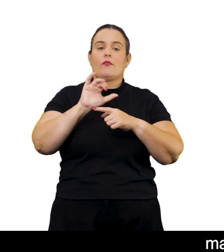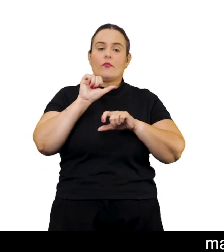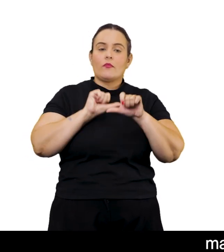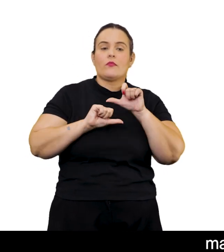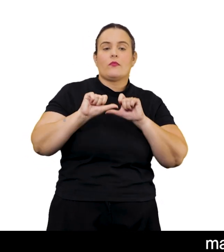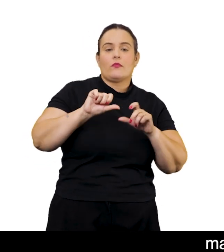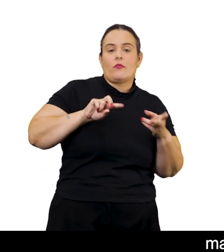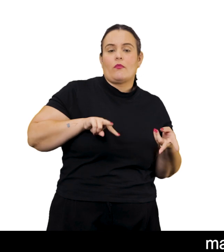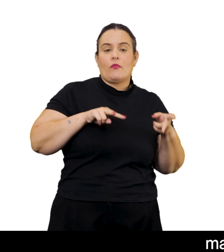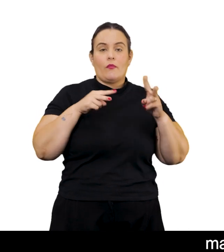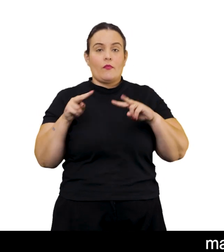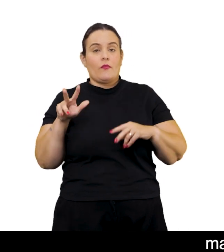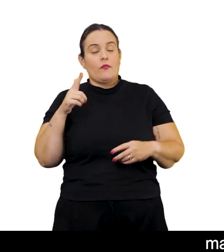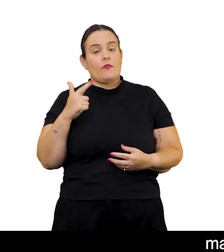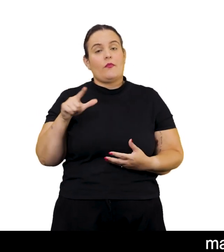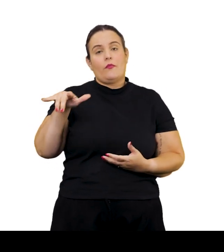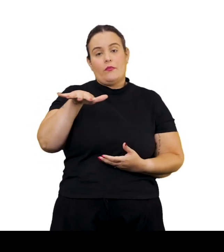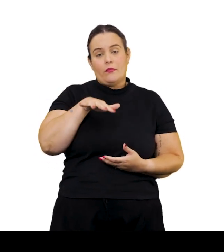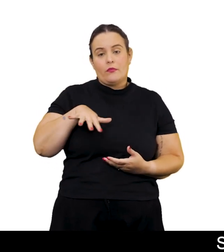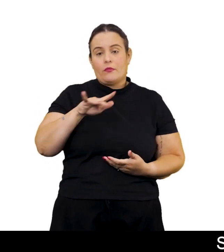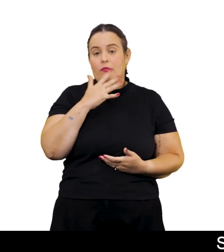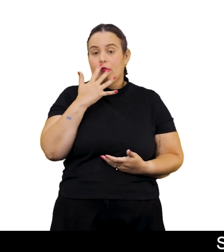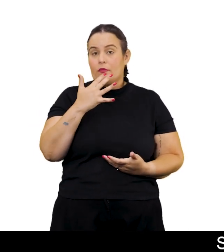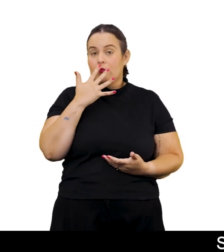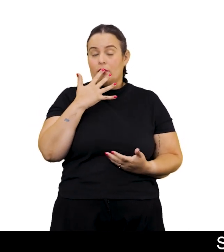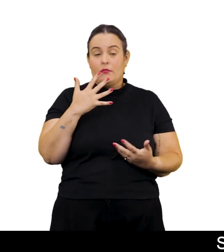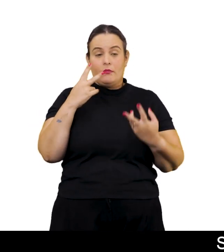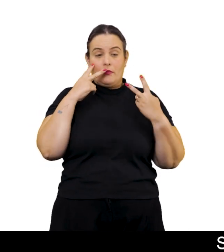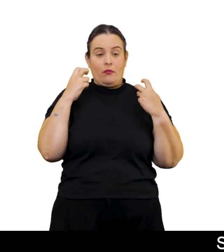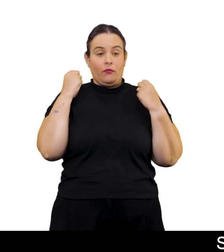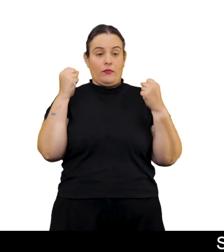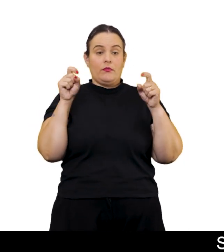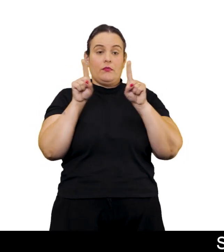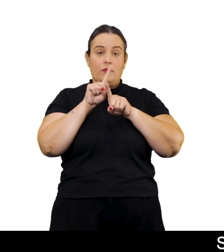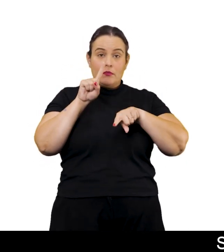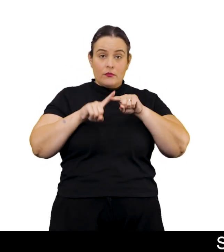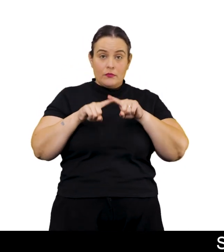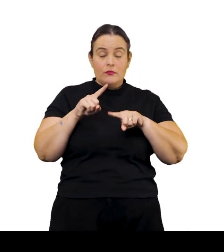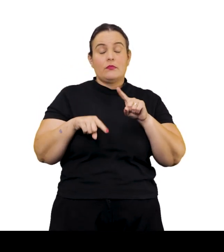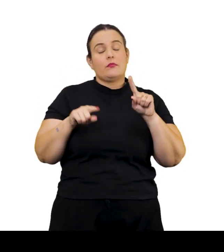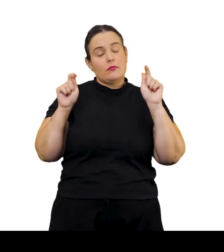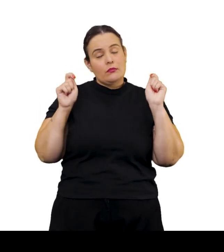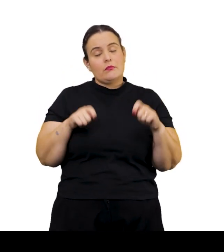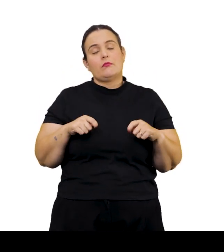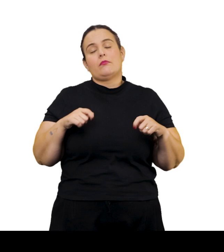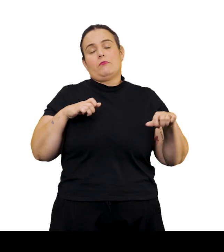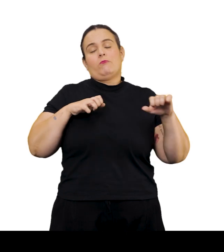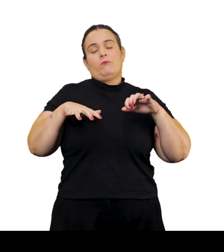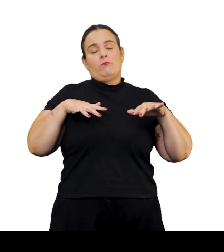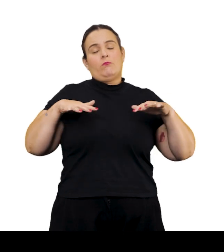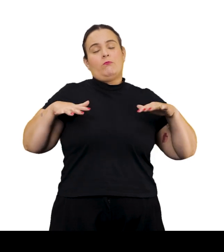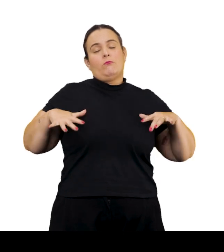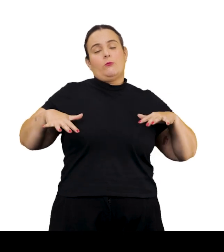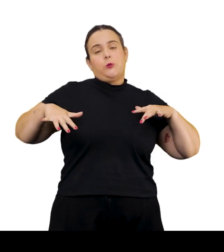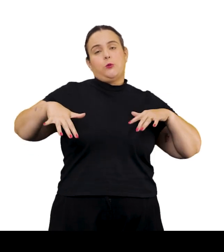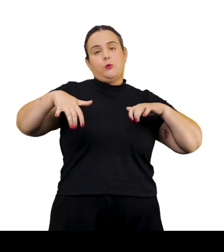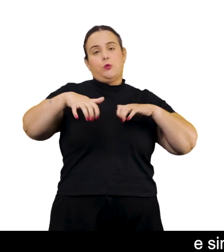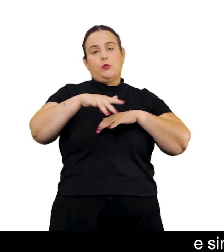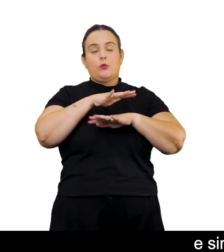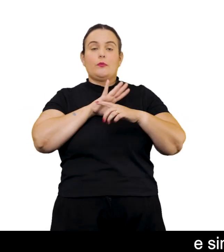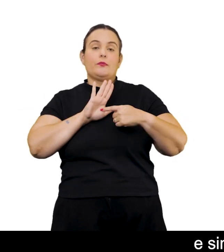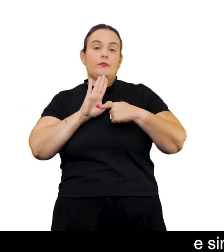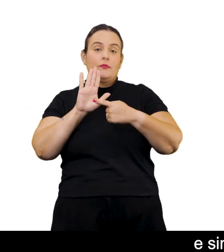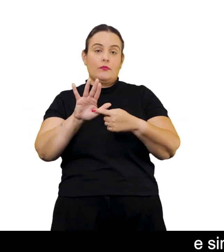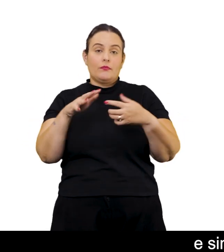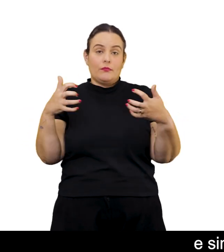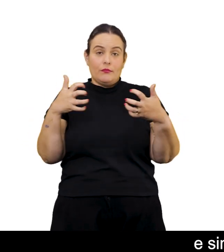a transição deste para outro universo. Suas cores vibrantes e materialidade tátil sugerem movimento e fluidez,